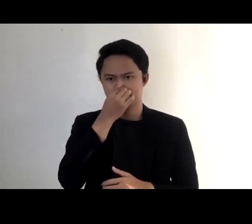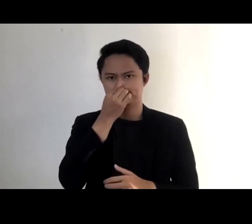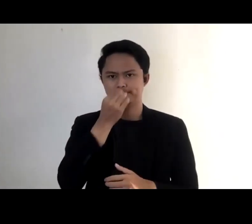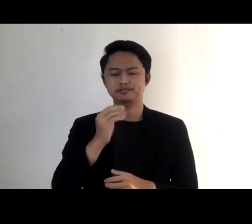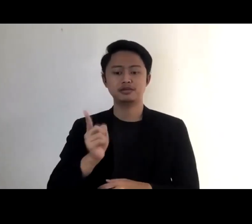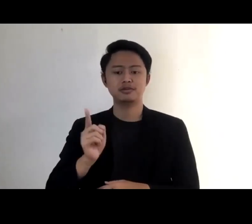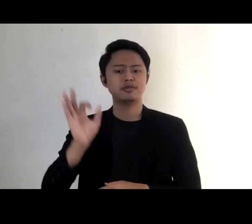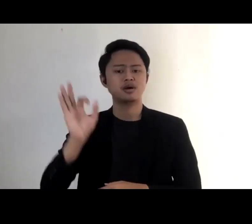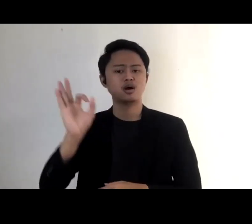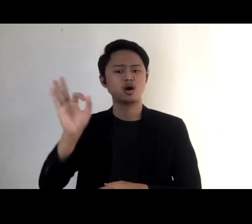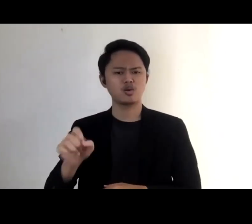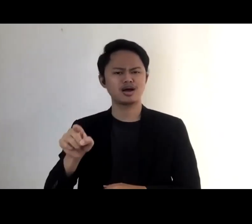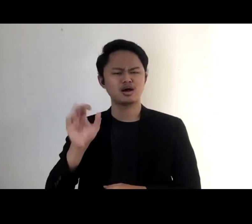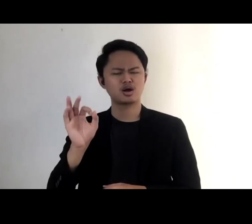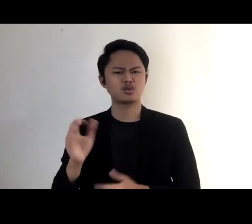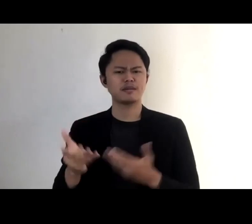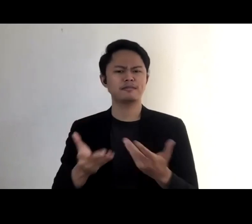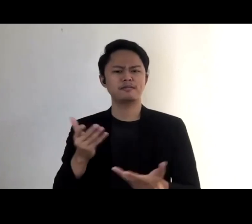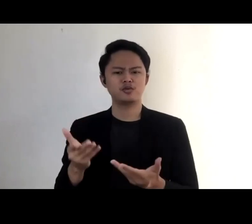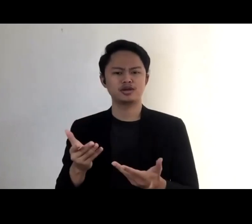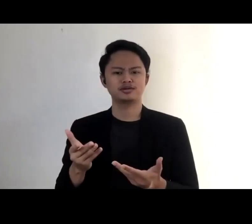orang tua merupakan